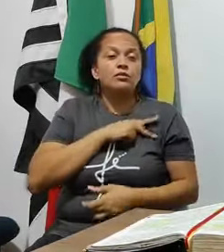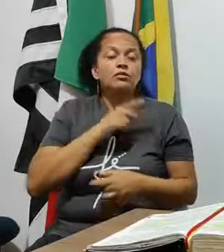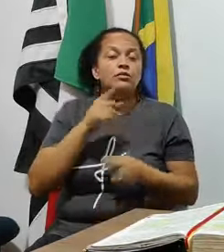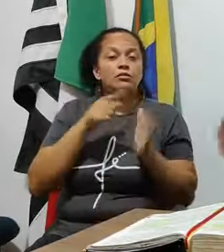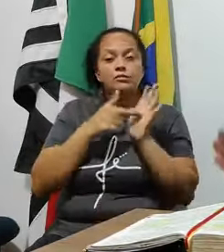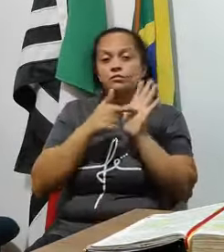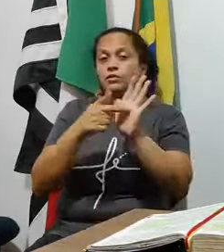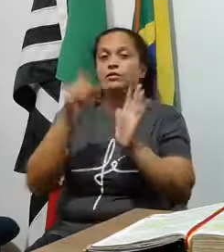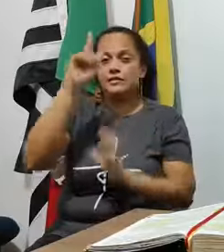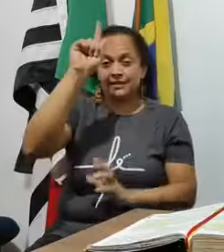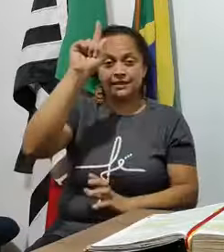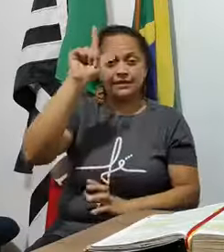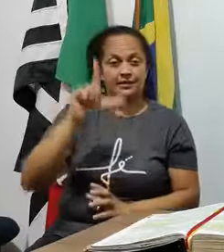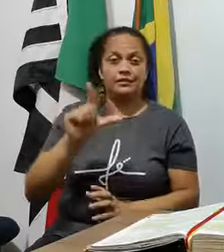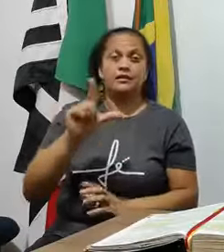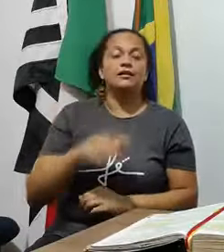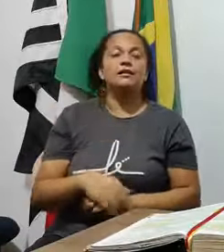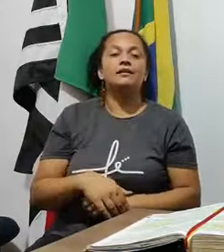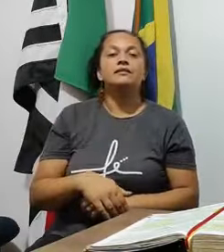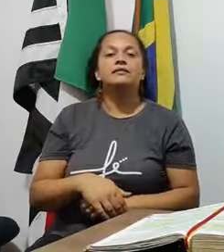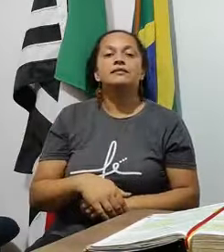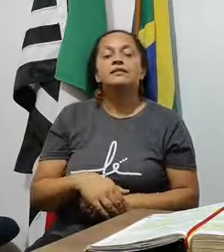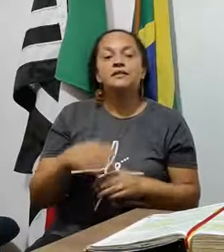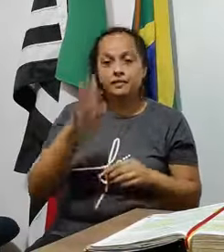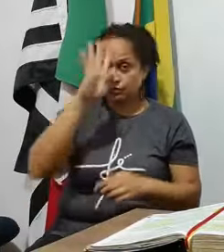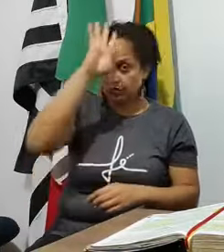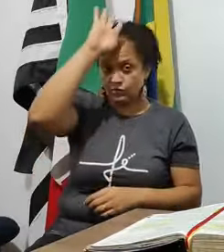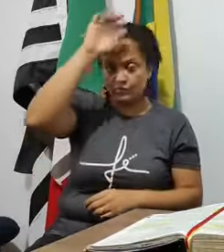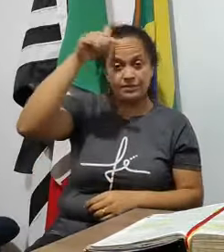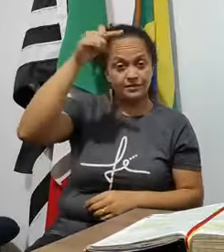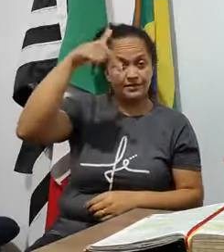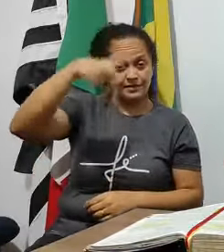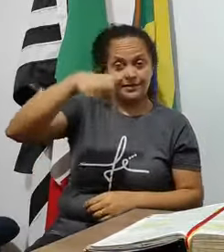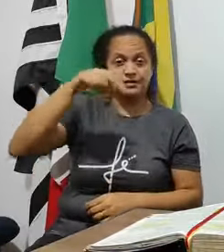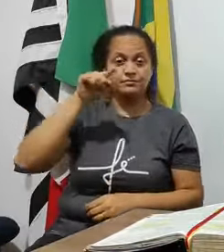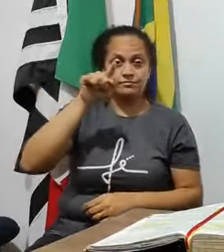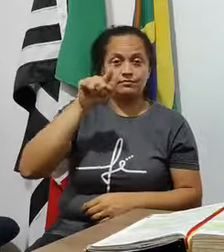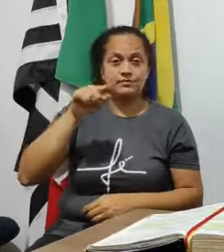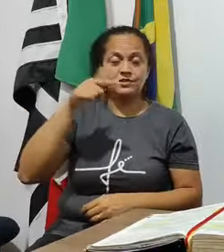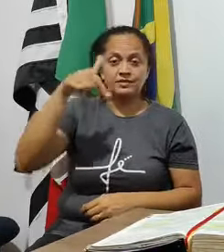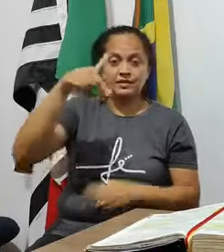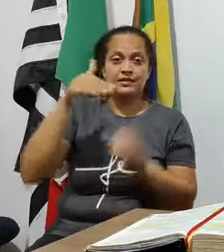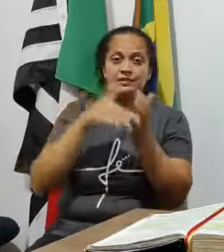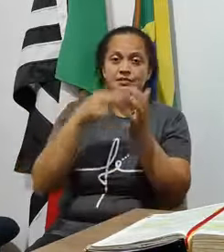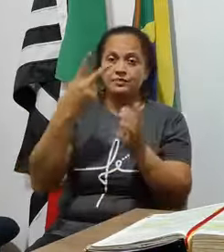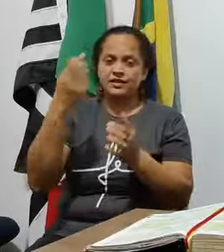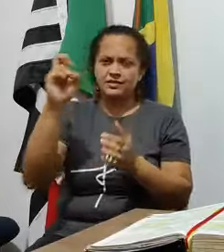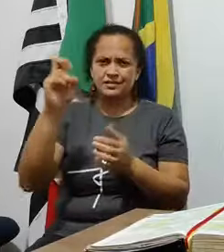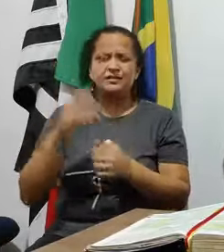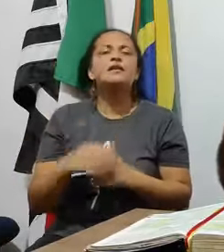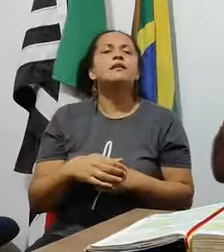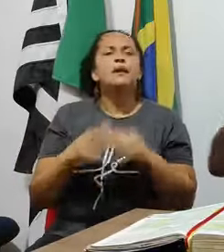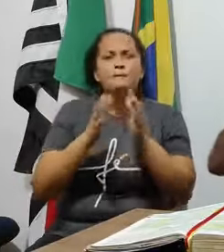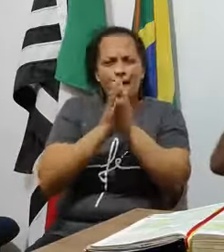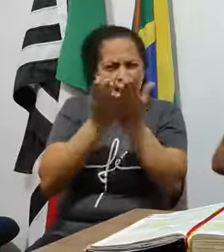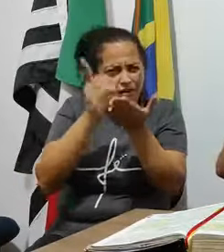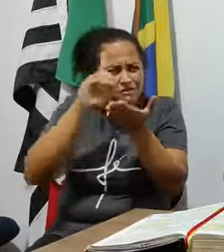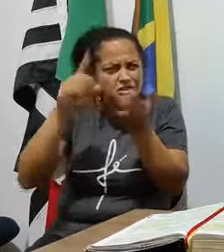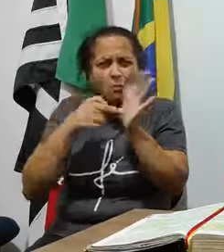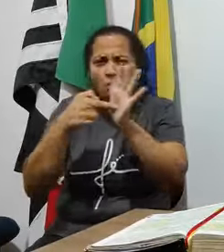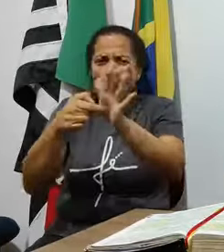Romanos 7, do 7 ao 25, é a nossa carne. A Bíblia é clara, a carne luta contra o espírito e